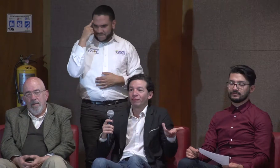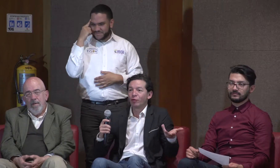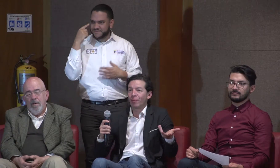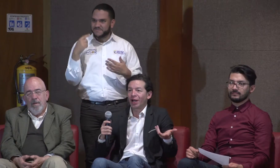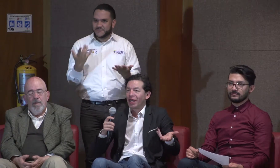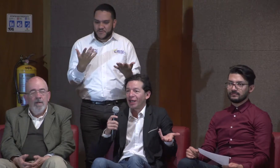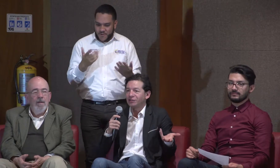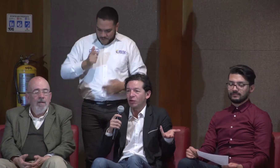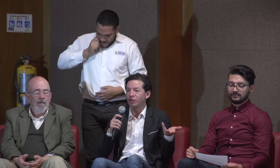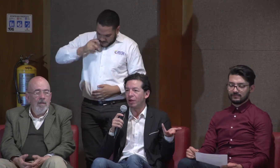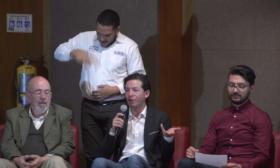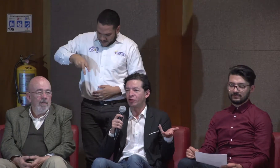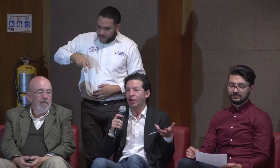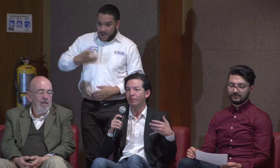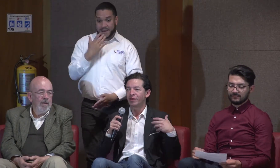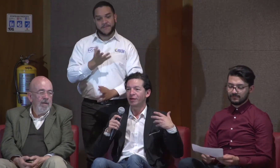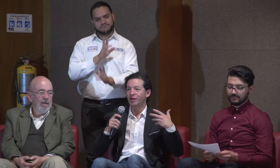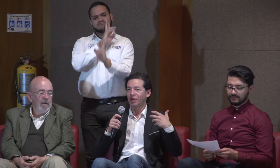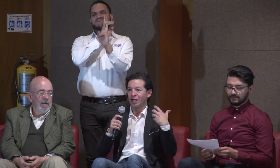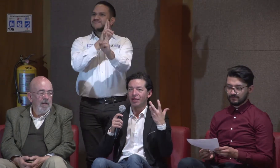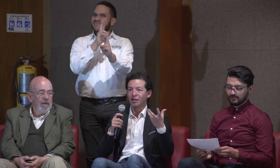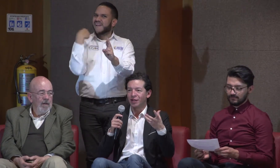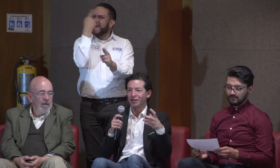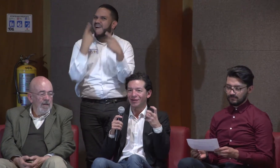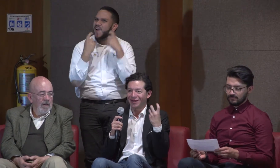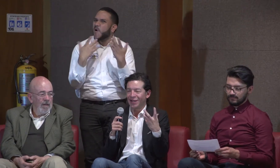como en figura humana. ¿Qué gesto hace una persona